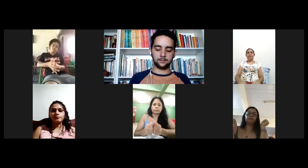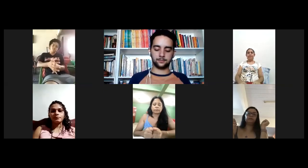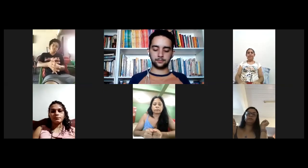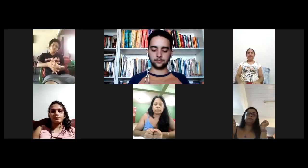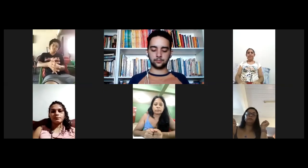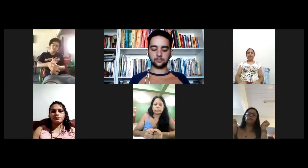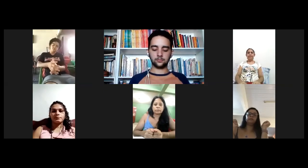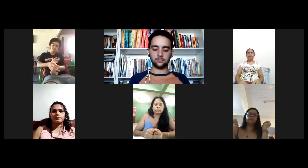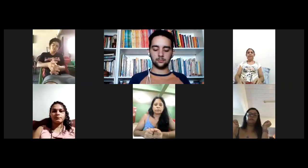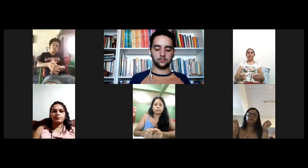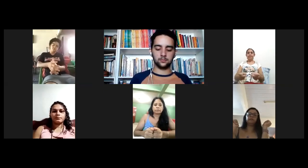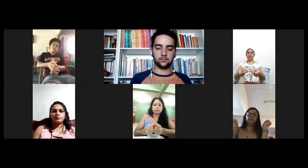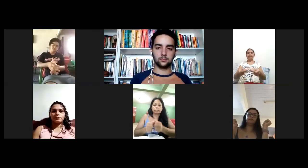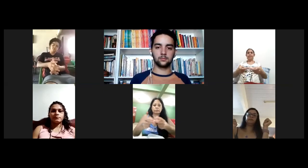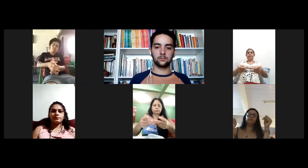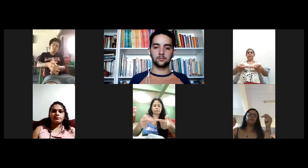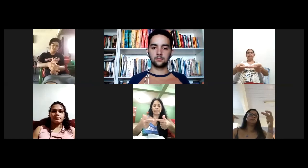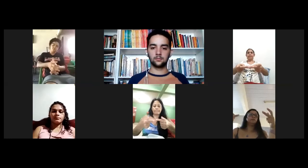Pizza.